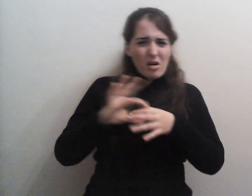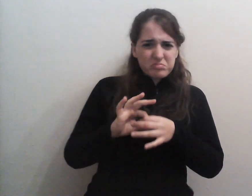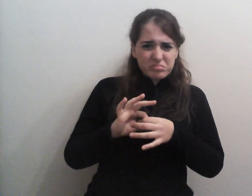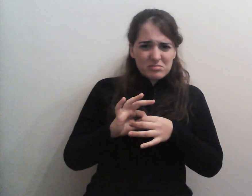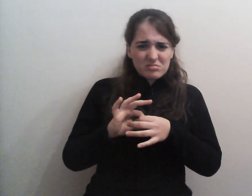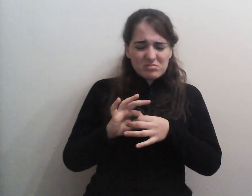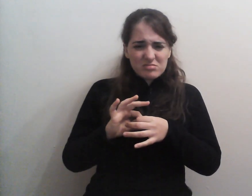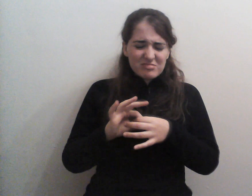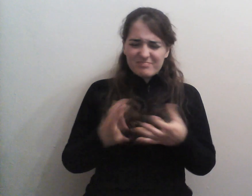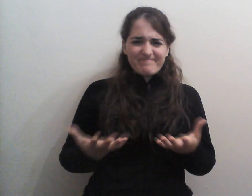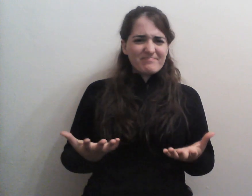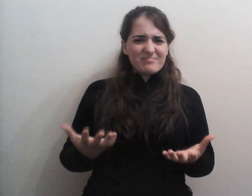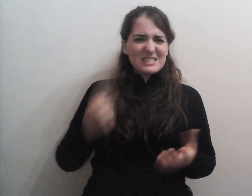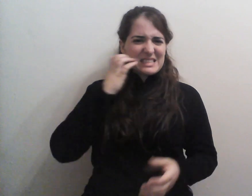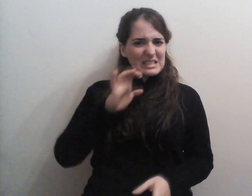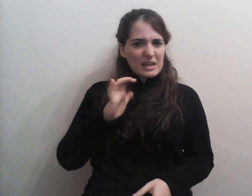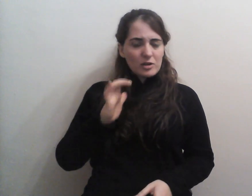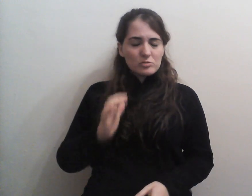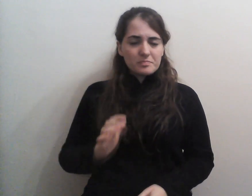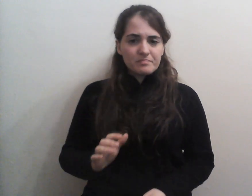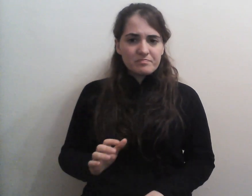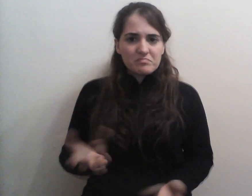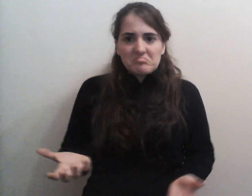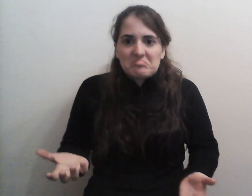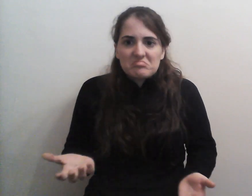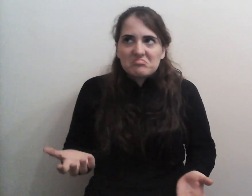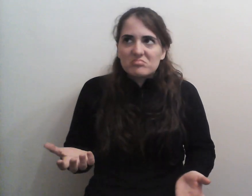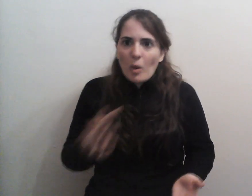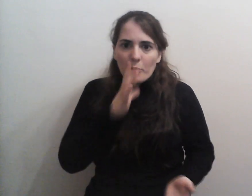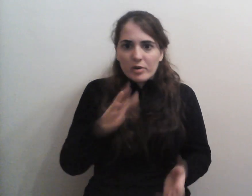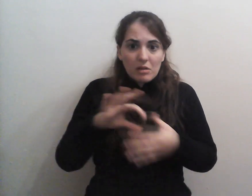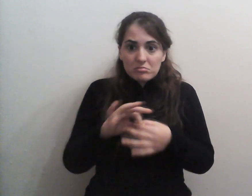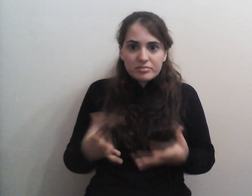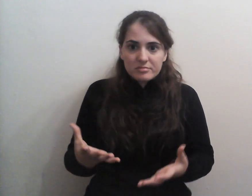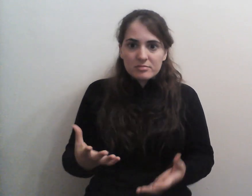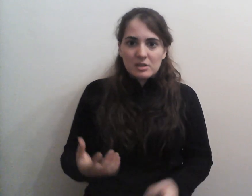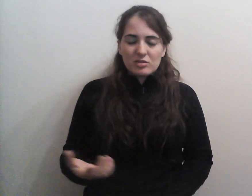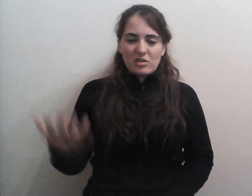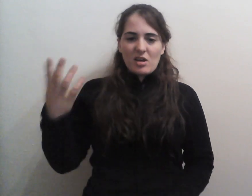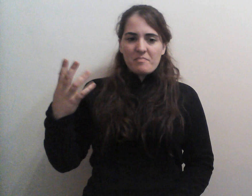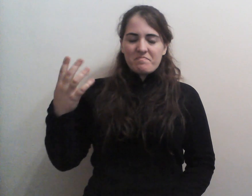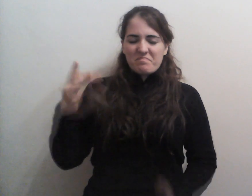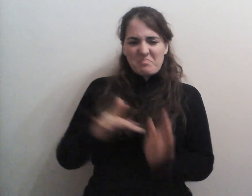mira, Jesús, Él resucitó cuando hace, digamos, 2000 años. Yo, sin embargo, nací de nuevo